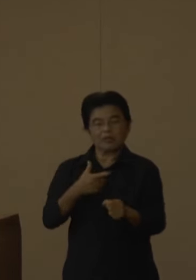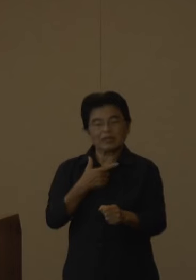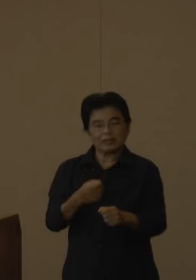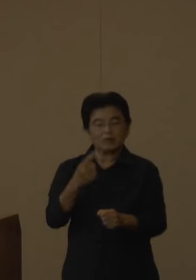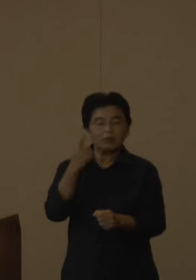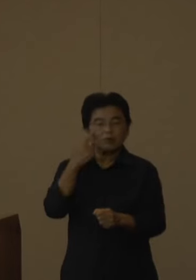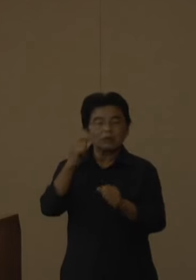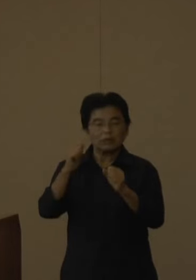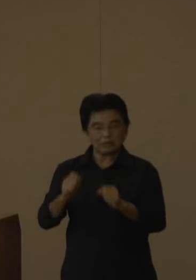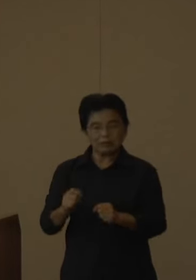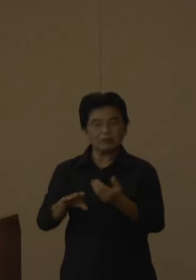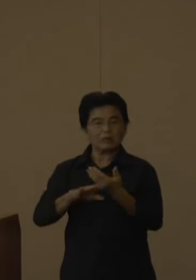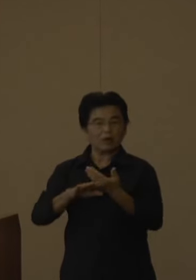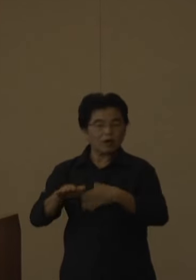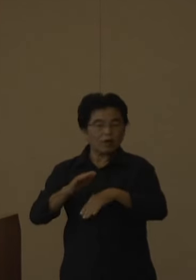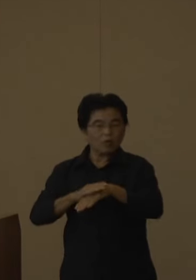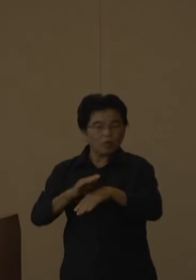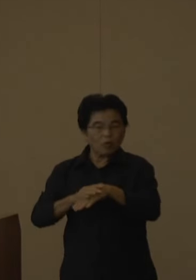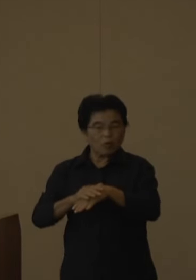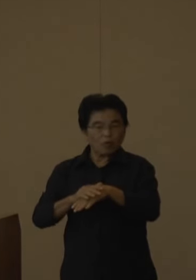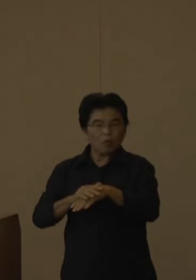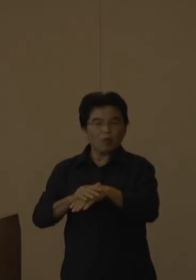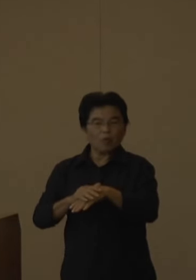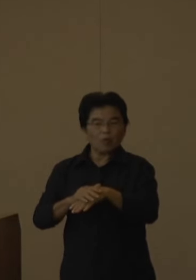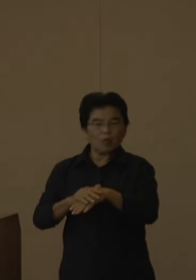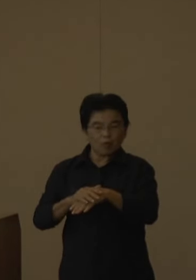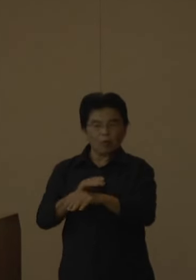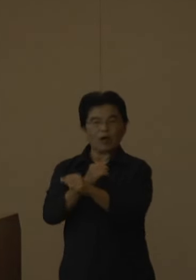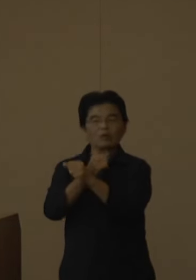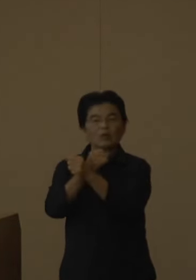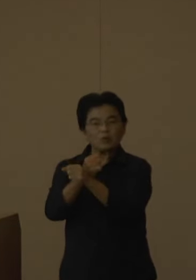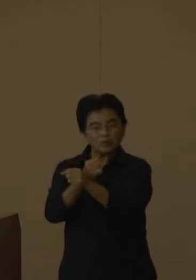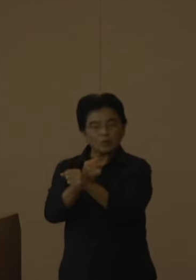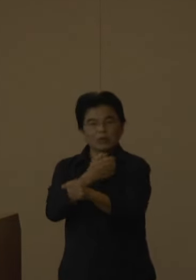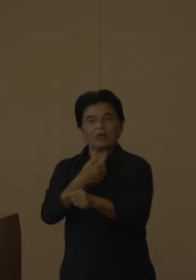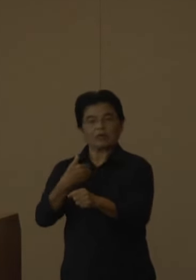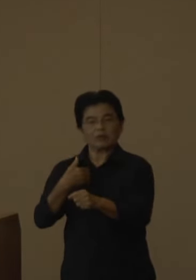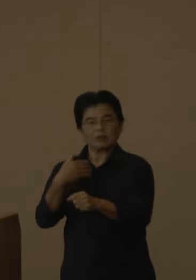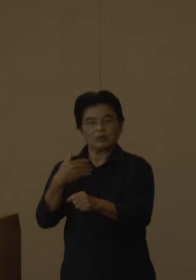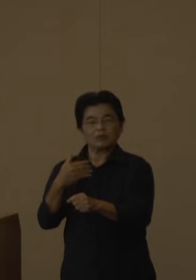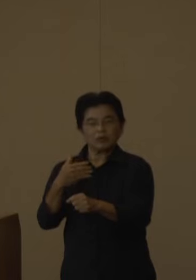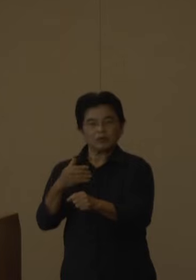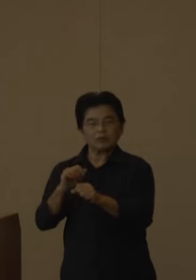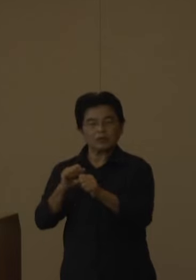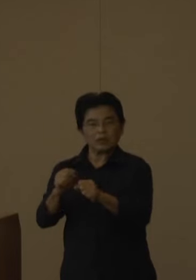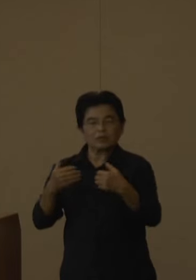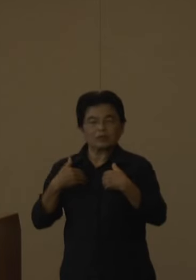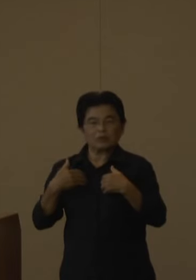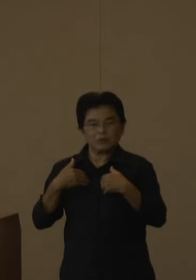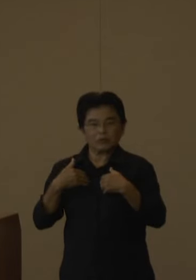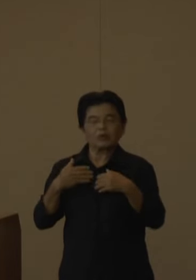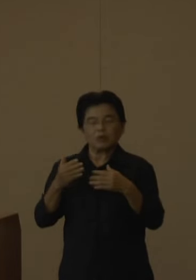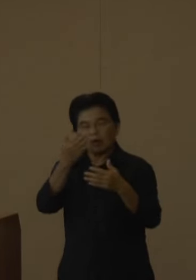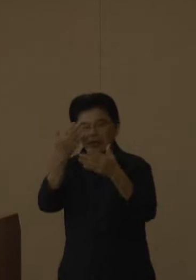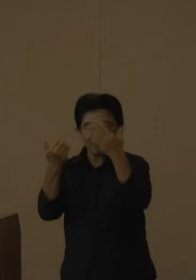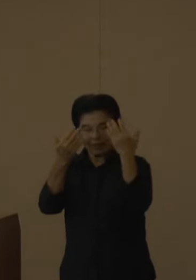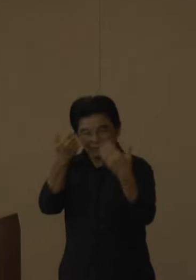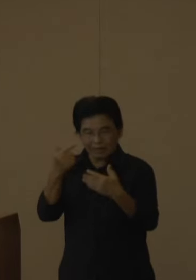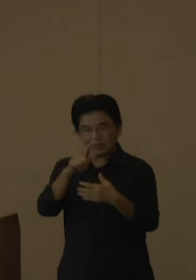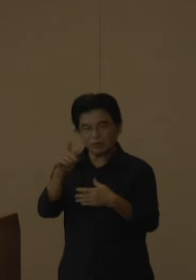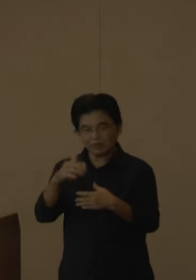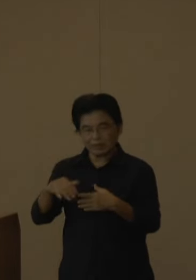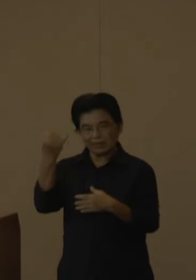こう拙速な取り組みをするようではやはり理解は得られませんから、そこは丁寧にやはりその意見